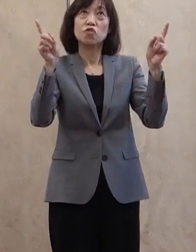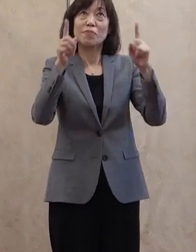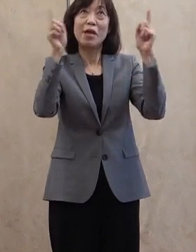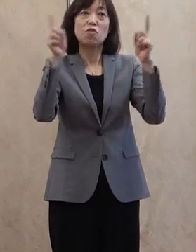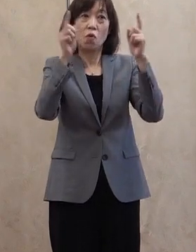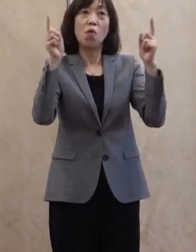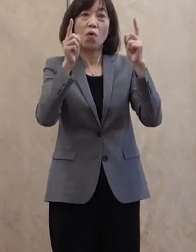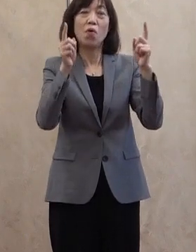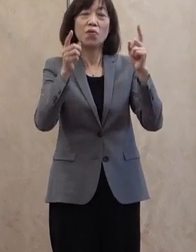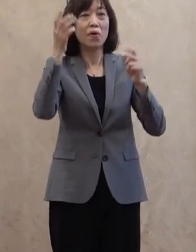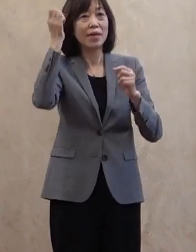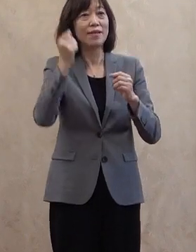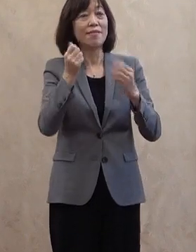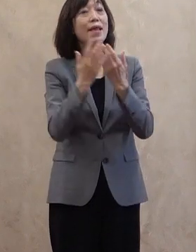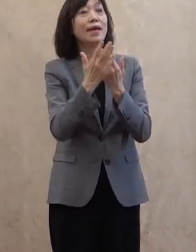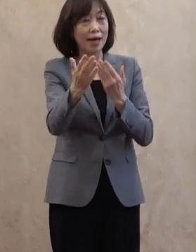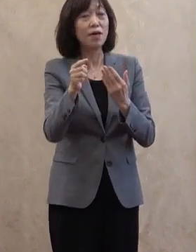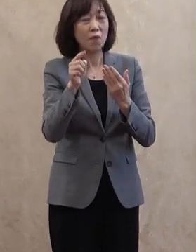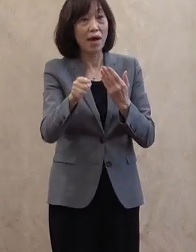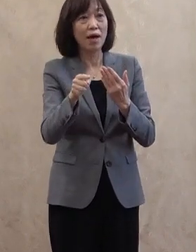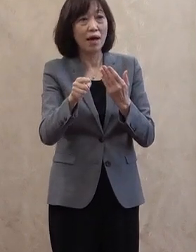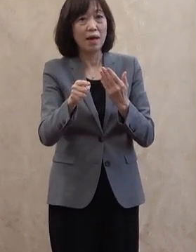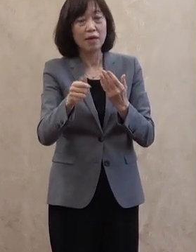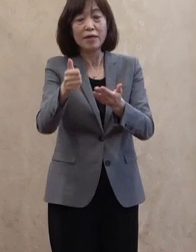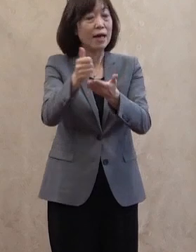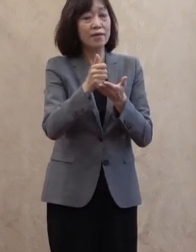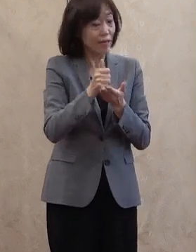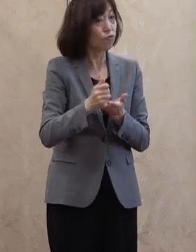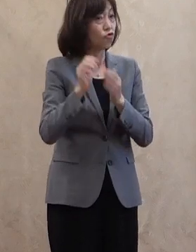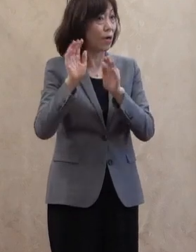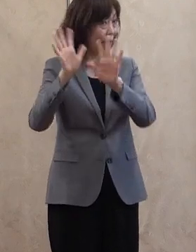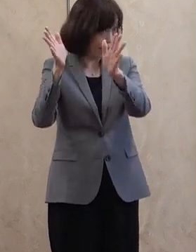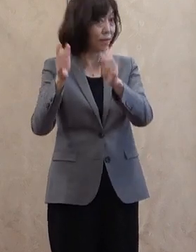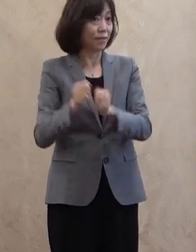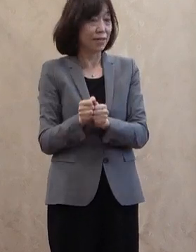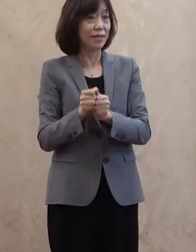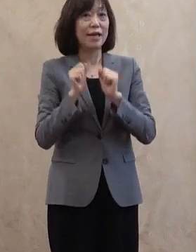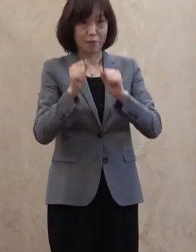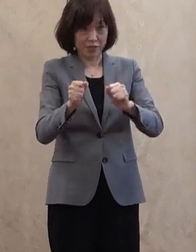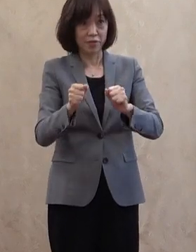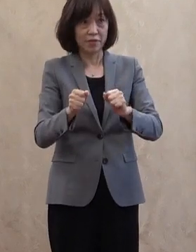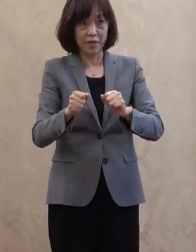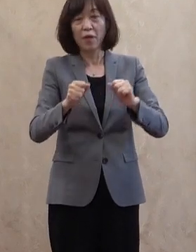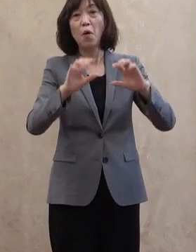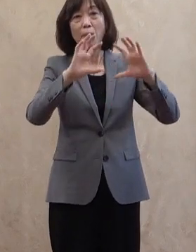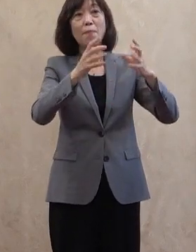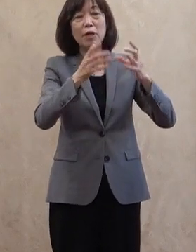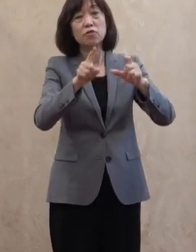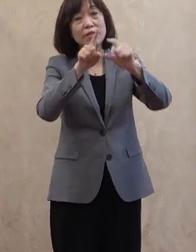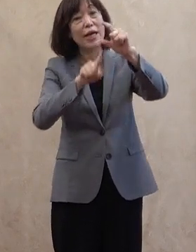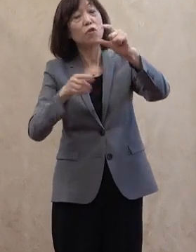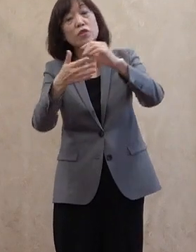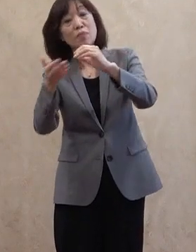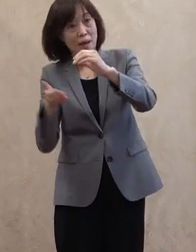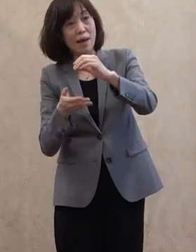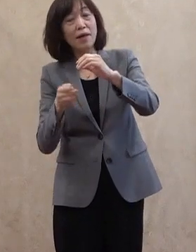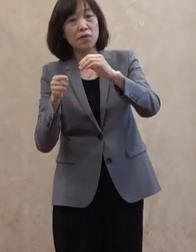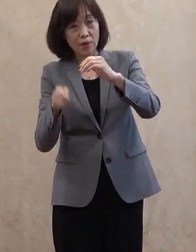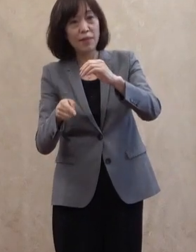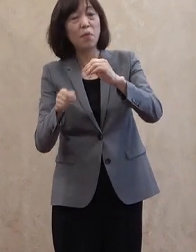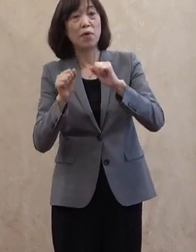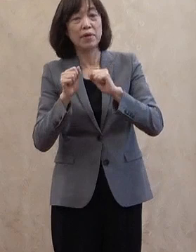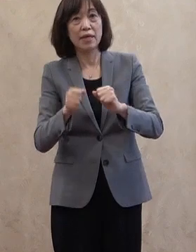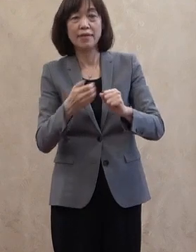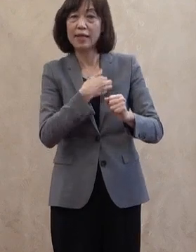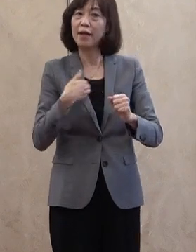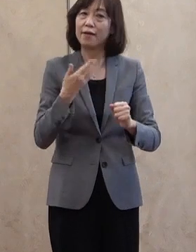を想定をします。ですので、中之島で行うセレブレーションもこれはもう万博でセレブレーションを無観客で行うことができないか